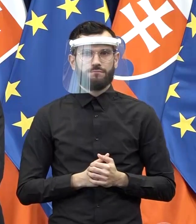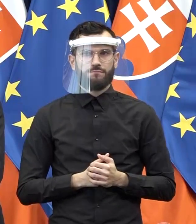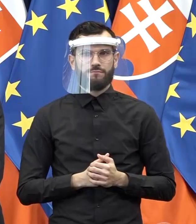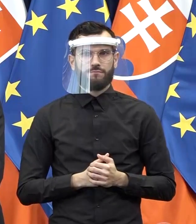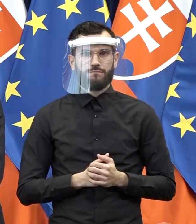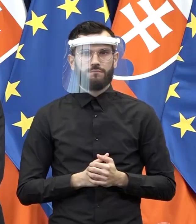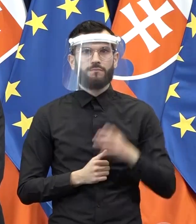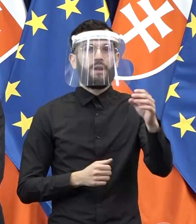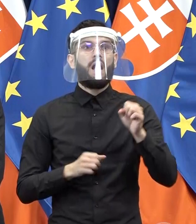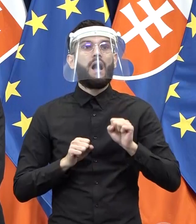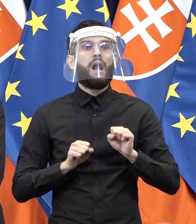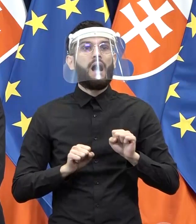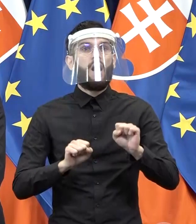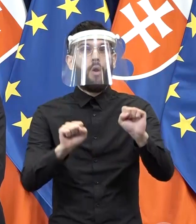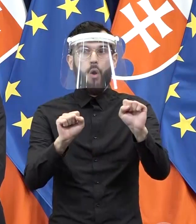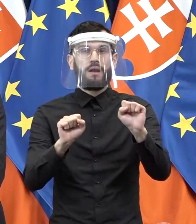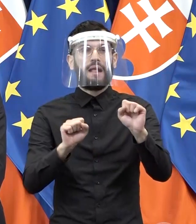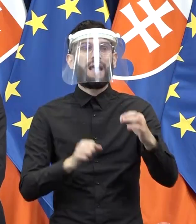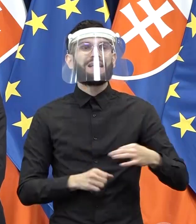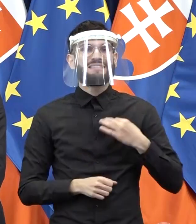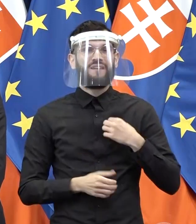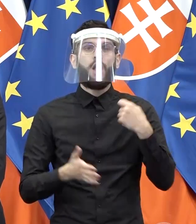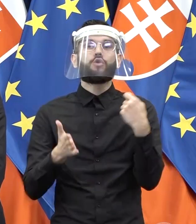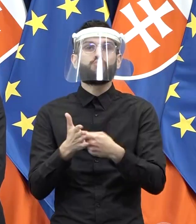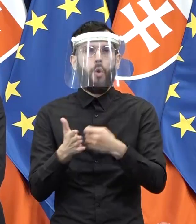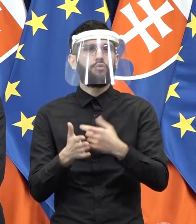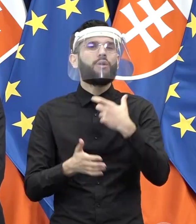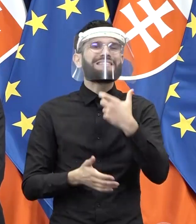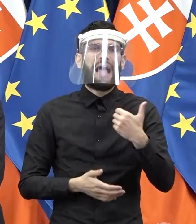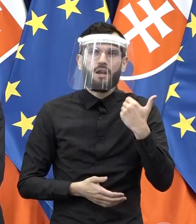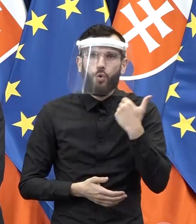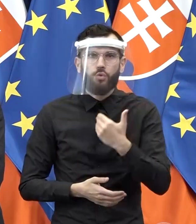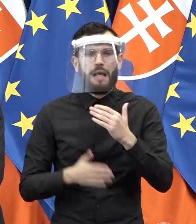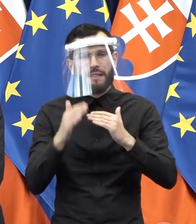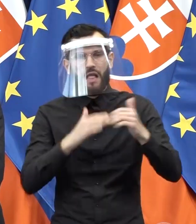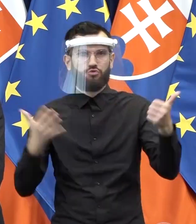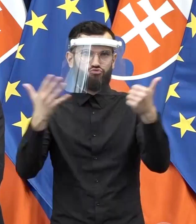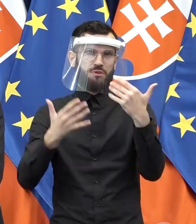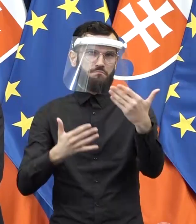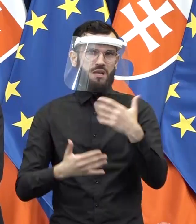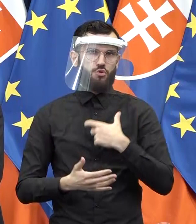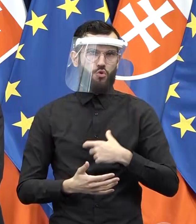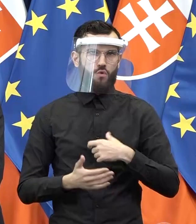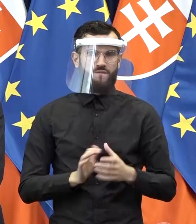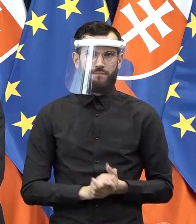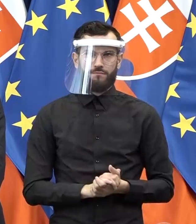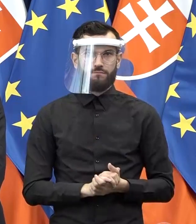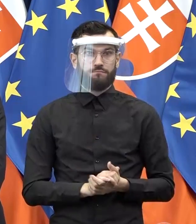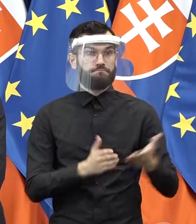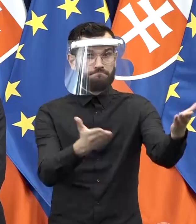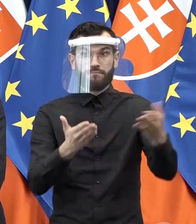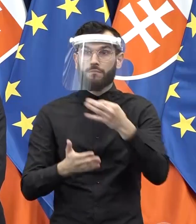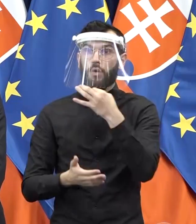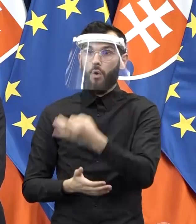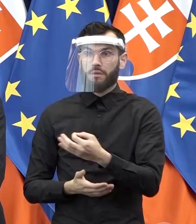a chrániť najmä zdravie dôchodcov starých ľudí na 65 rokov. Nech sa páči